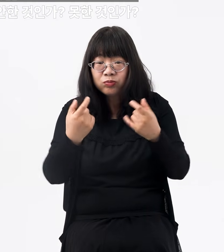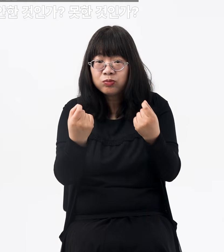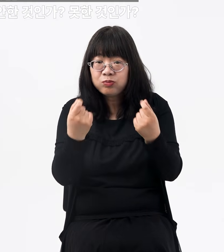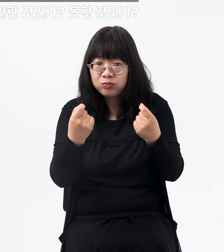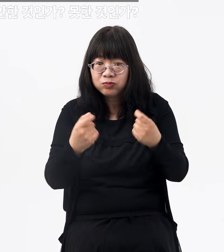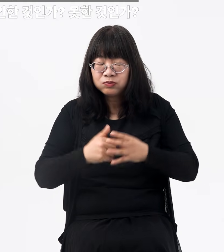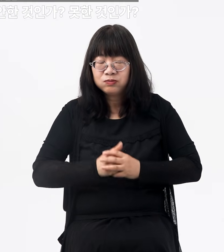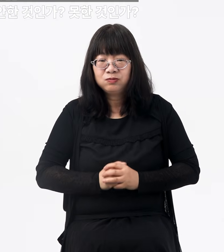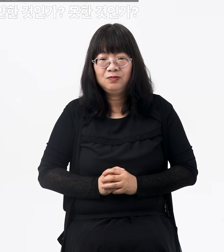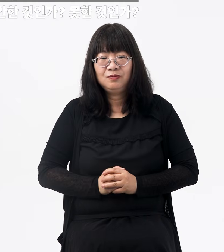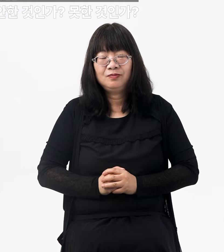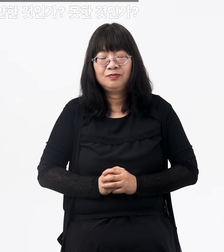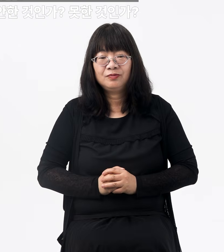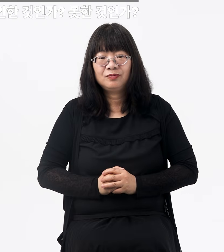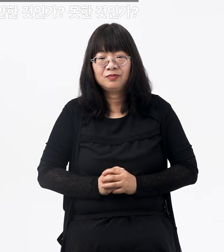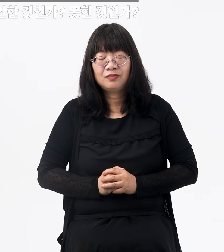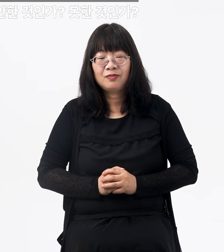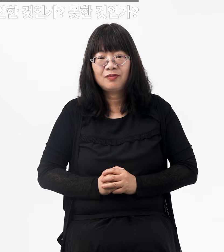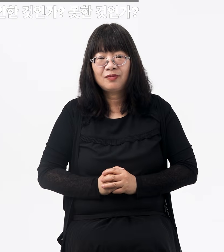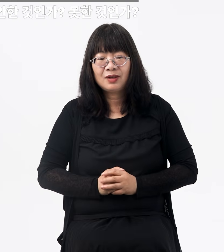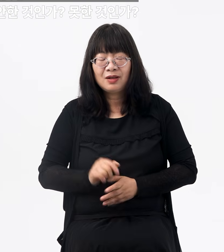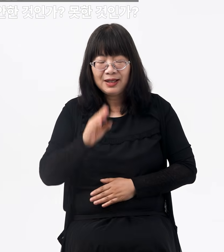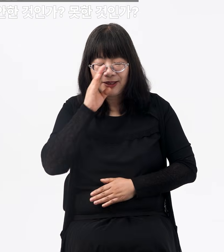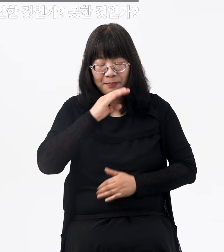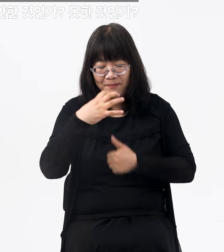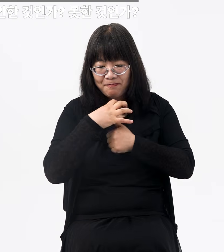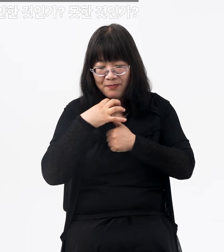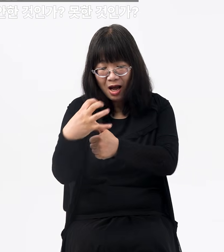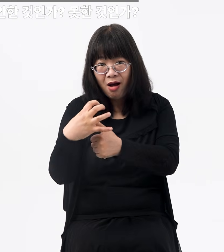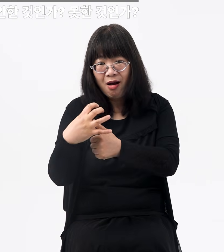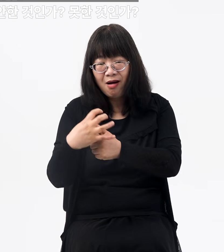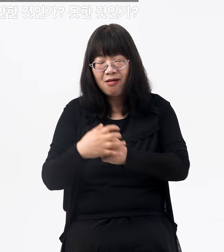그거 하나에. 또 그거를 악용하고